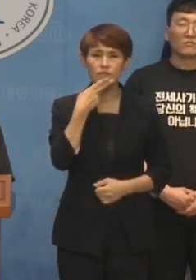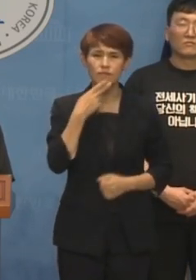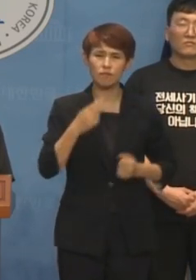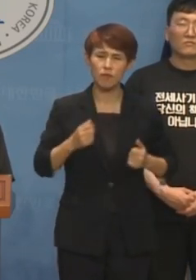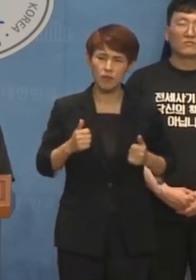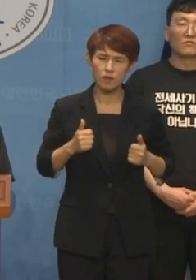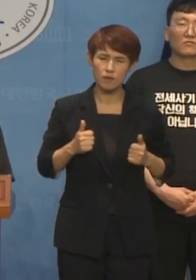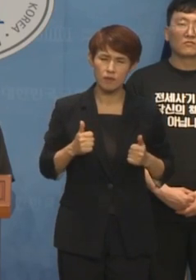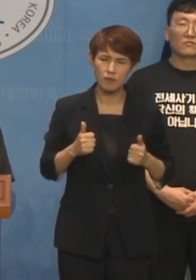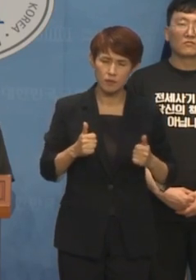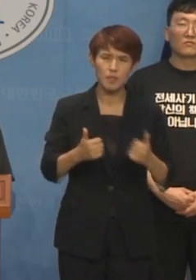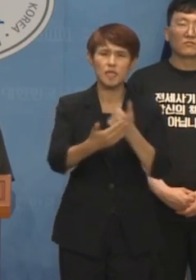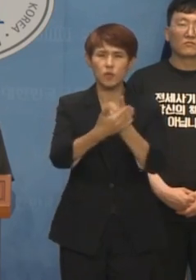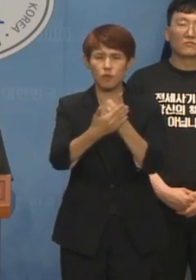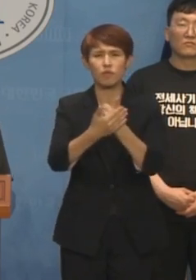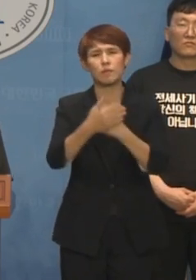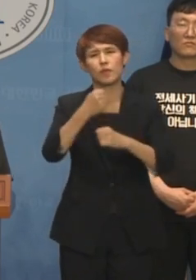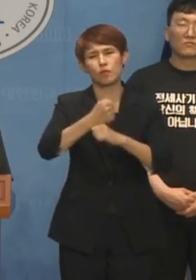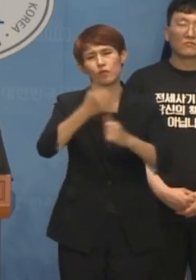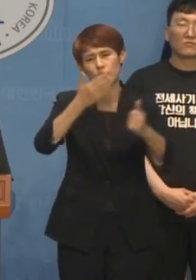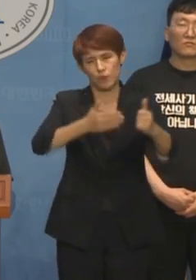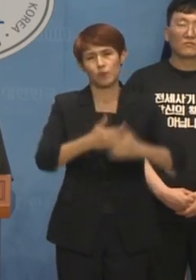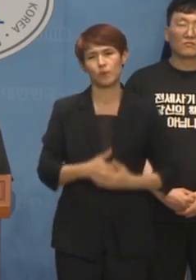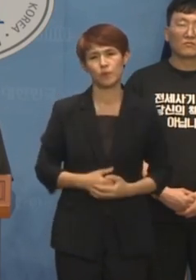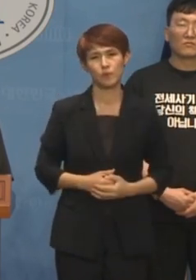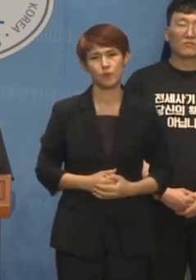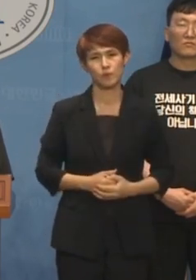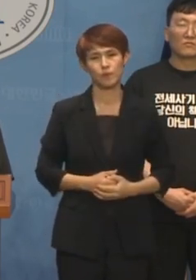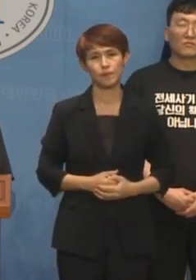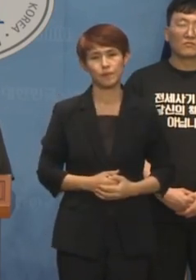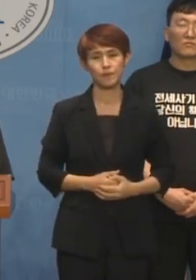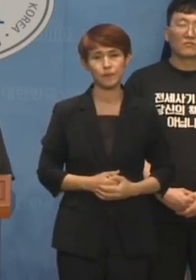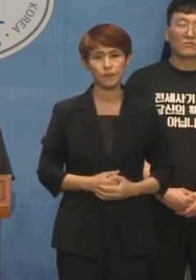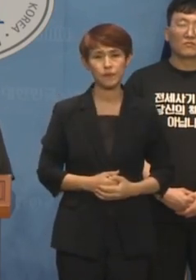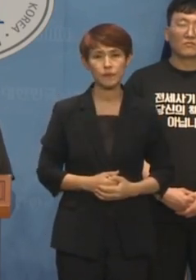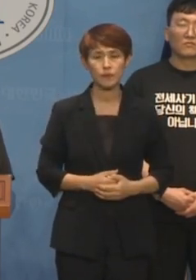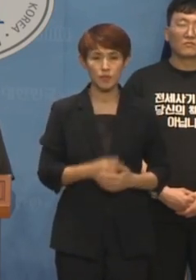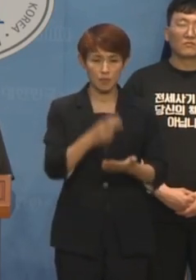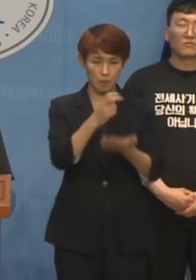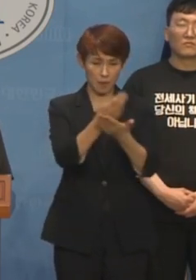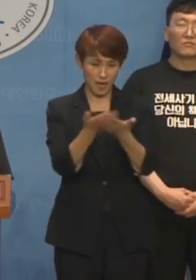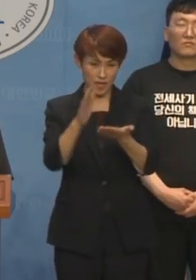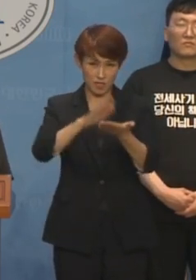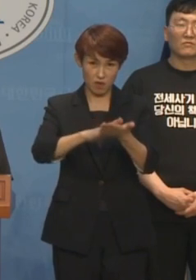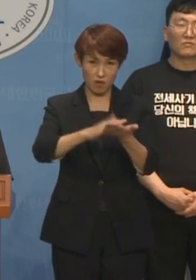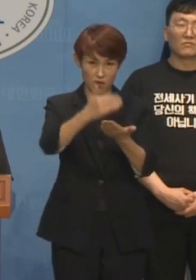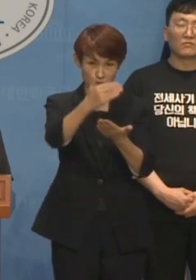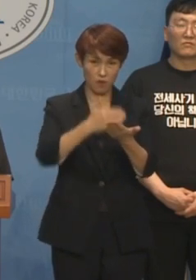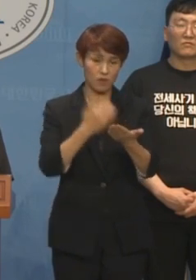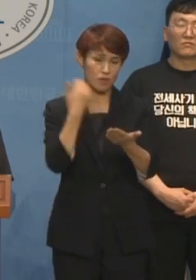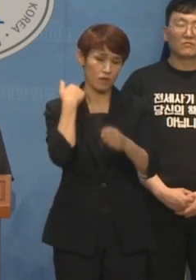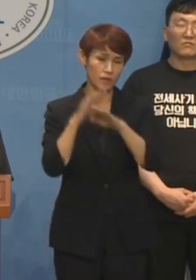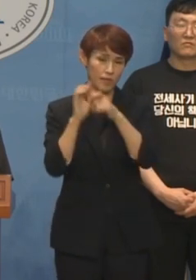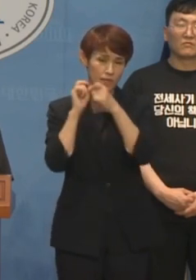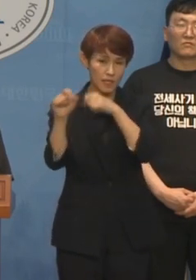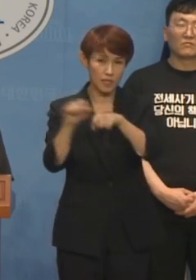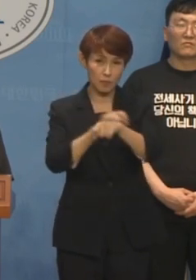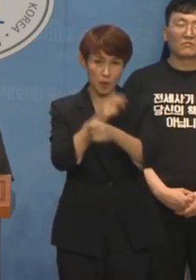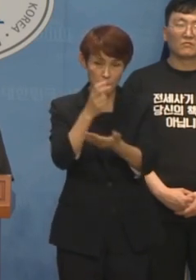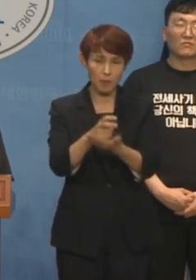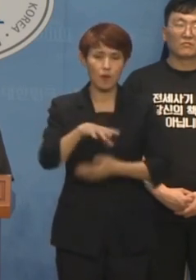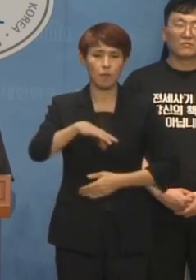열심히 지원책 만들어 주시길 바라고, 지금 개정안에 올라와 있는 전세사기 특별법 개정안